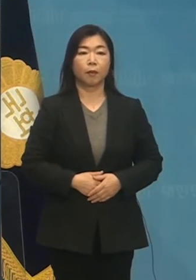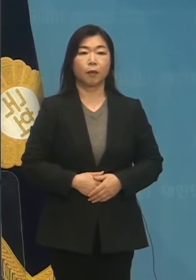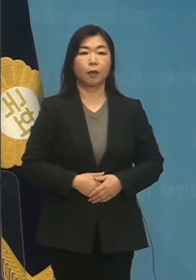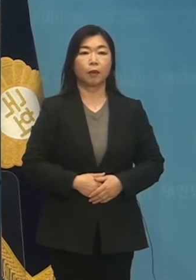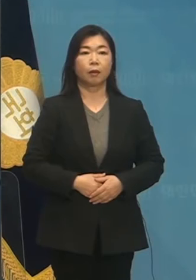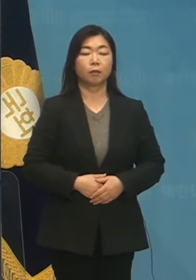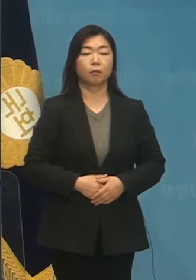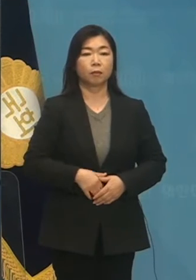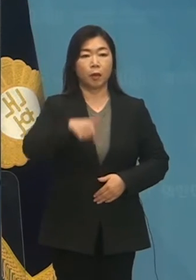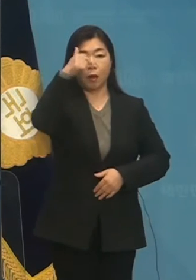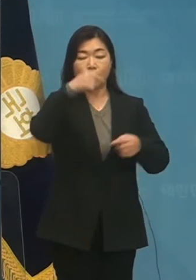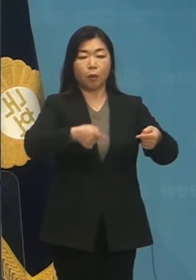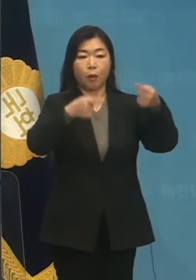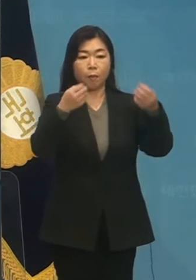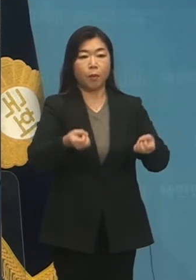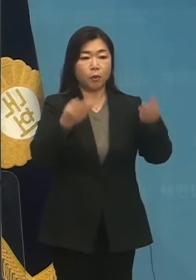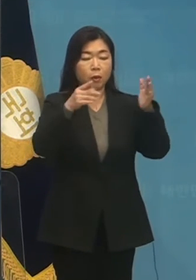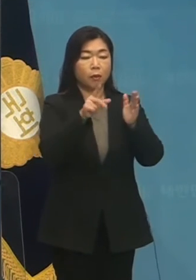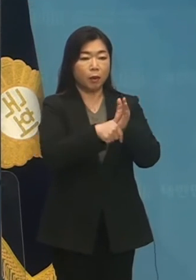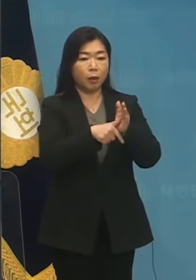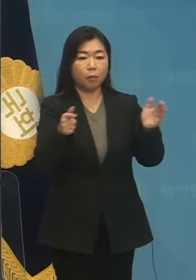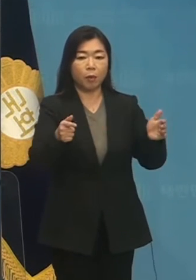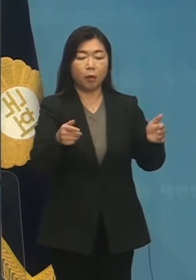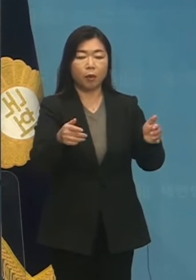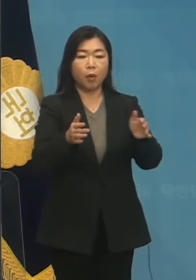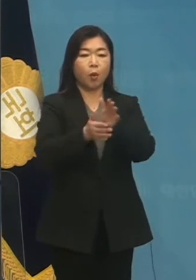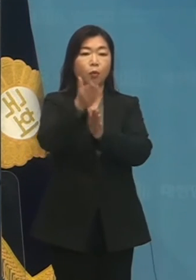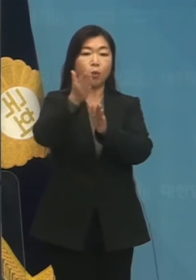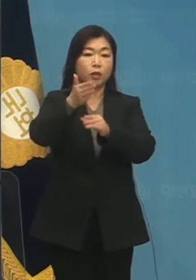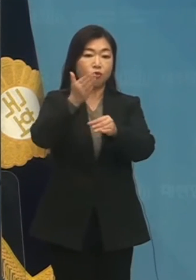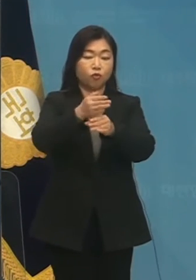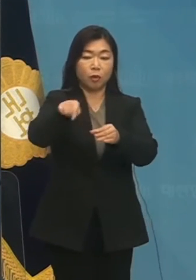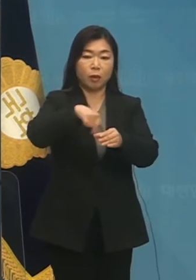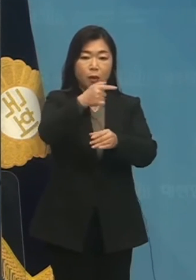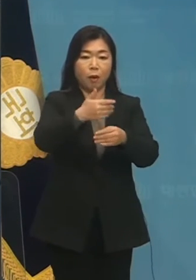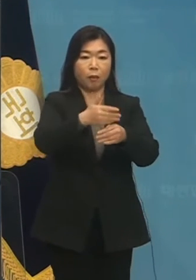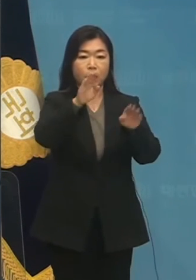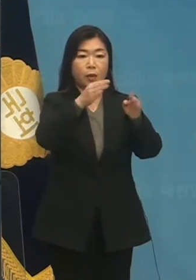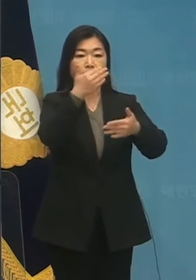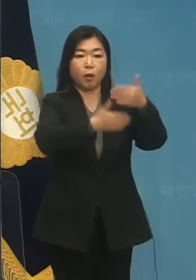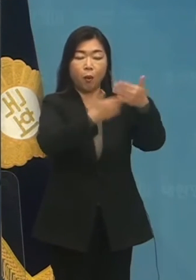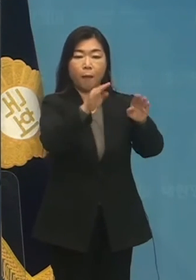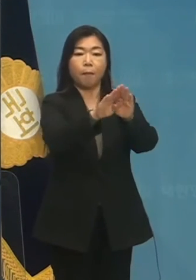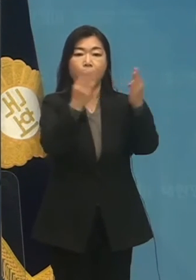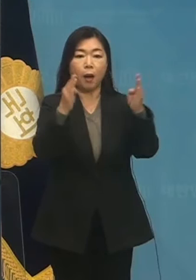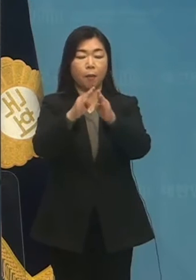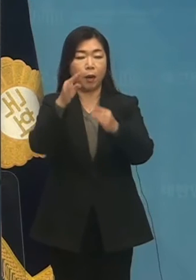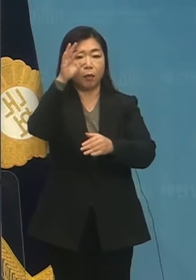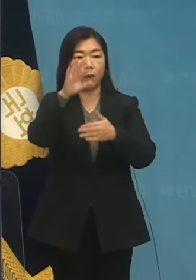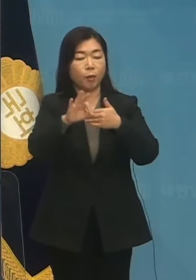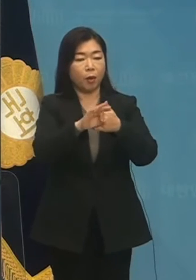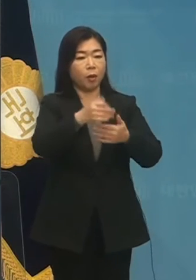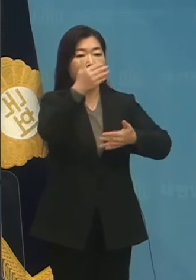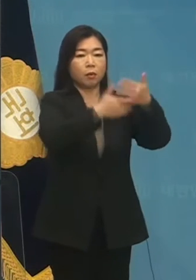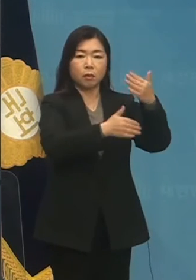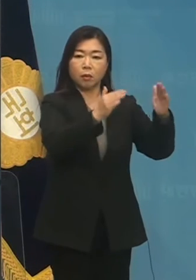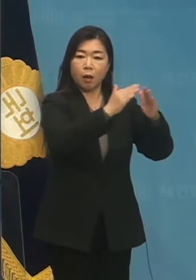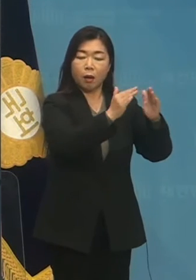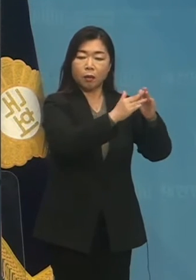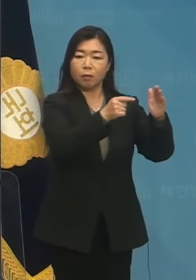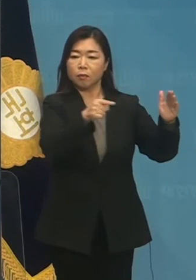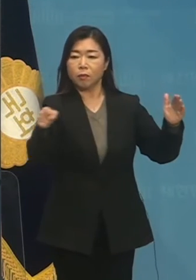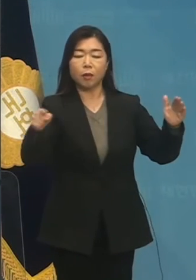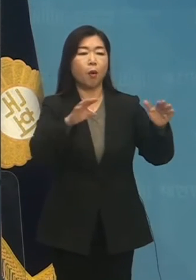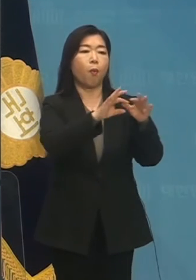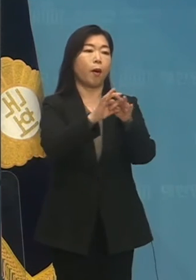특히 설 명절 시 구도심의 상권들이 개봉 영화 극장들과 큰